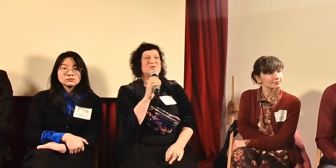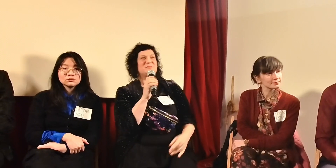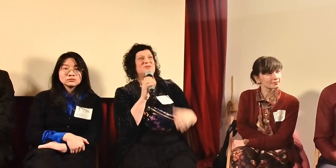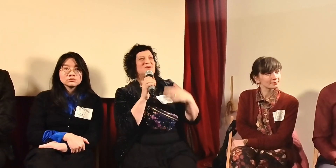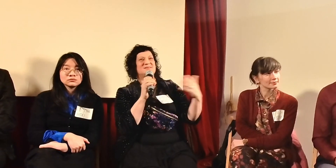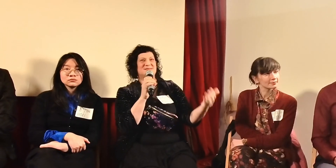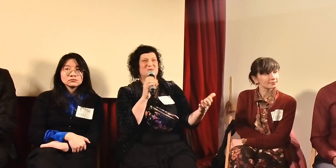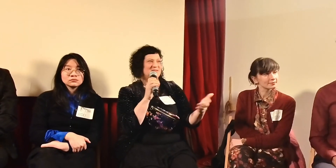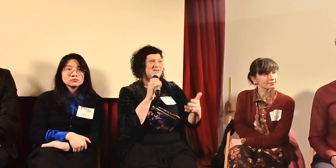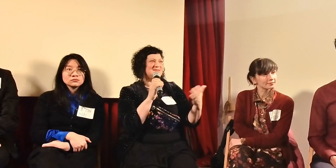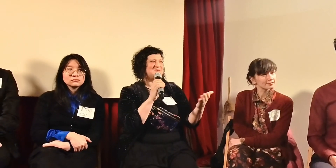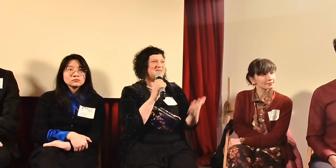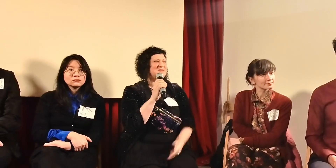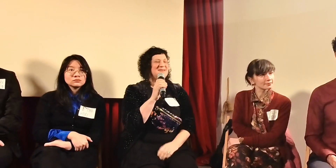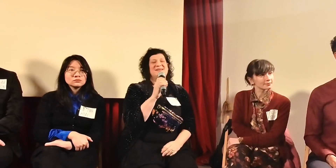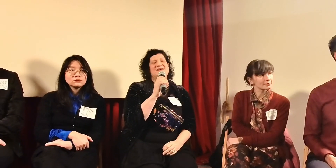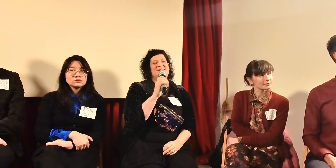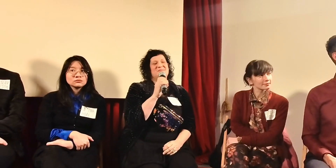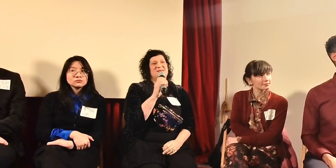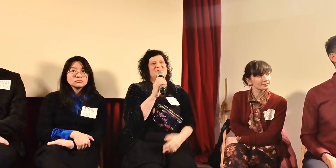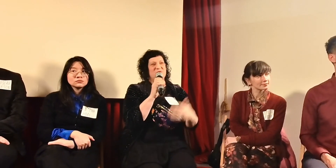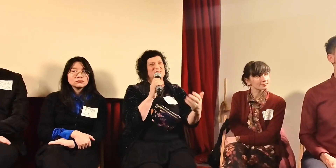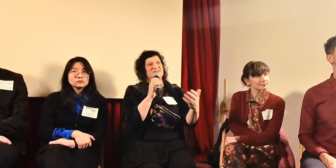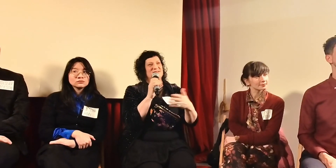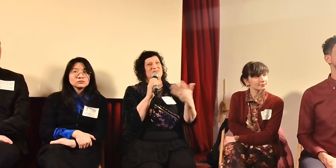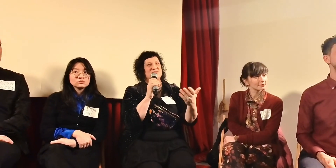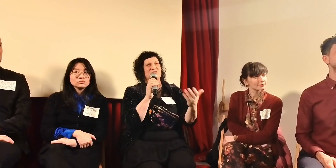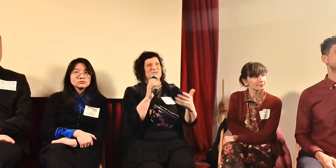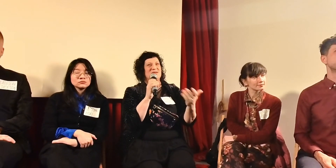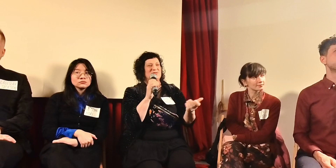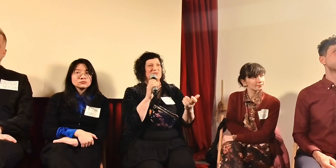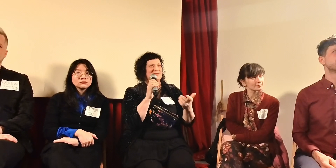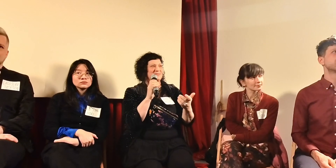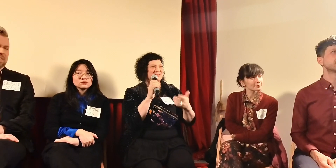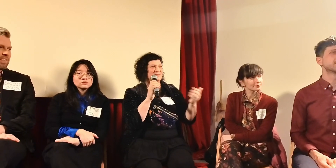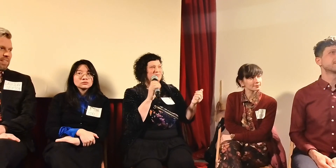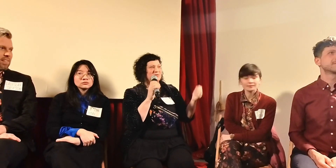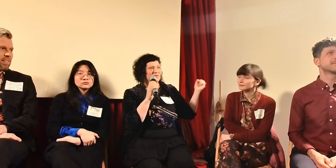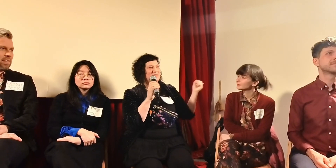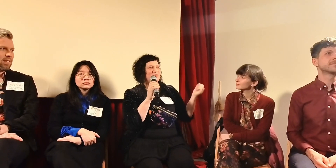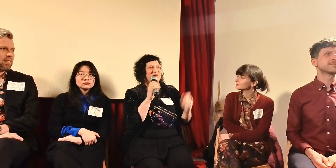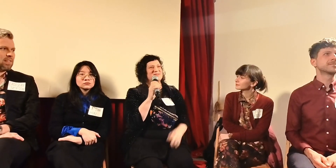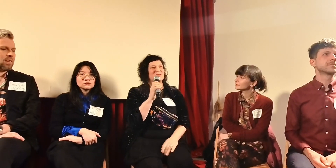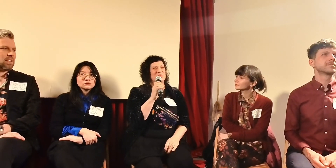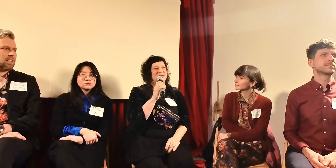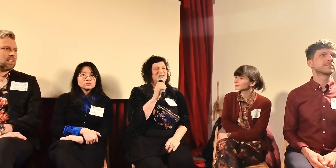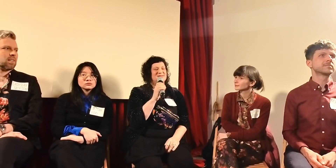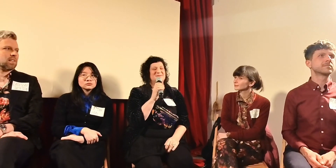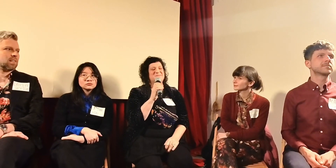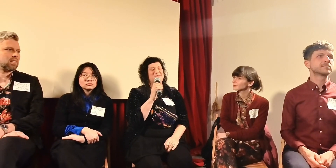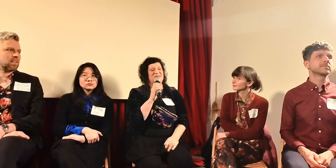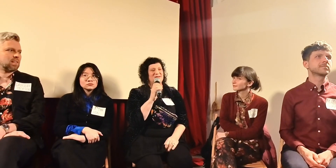to nezaujímalo a na druhej strane samozrejme, keď v Moskve niekto demonstruje dokonca bez billboardov, ale majú prázdne